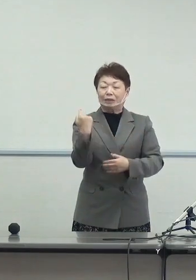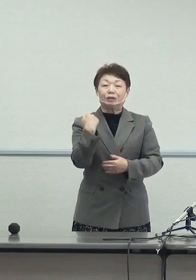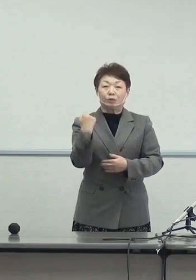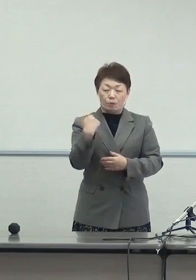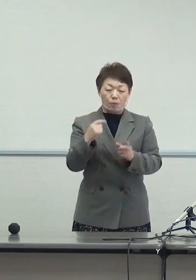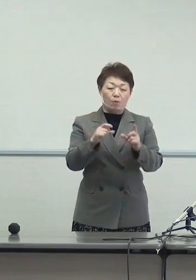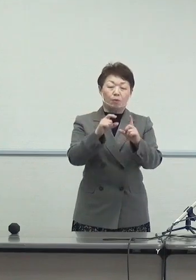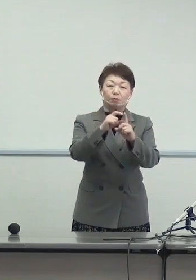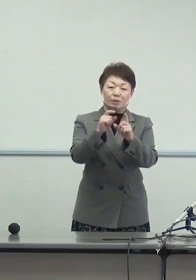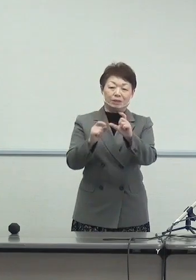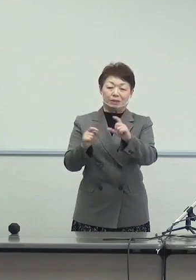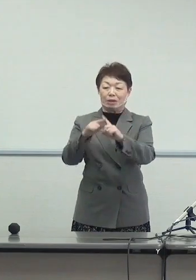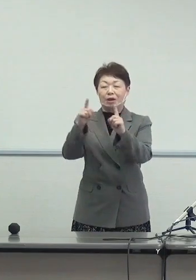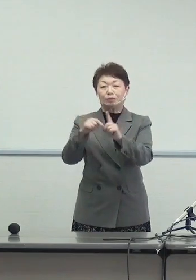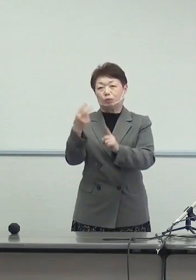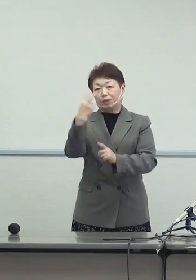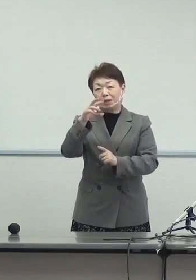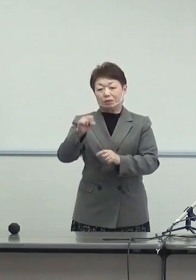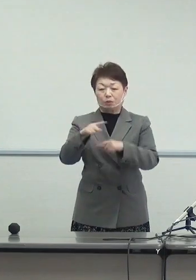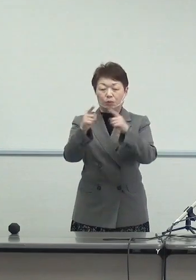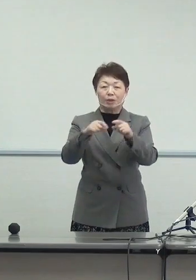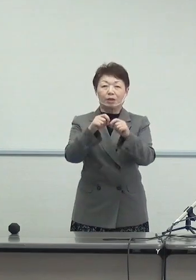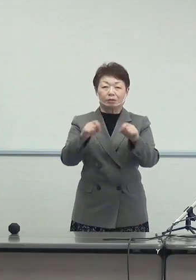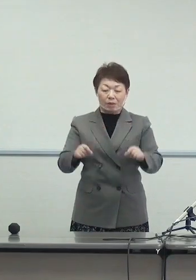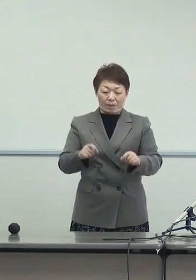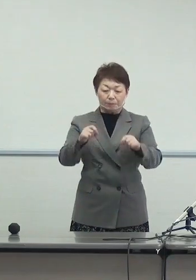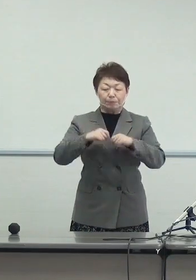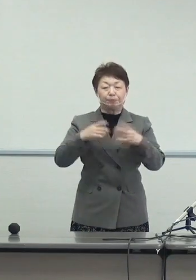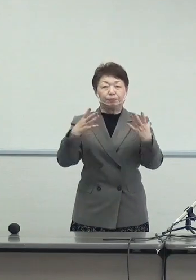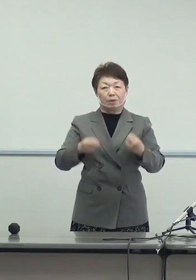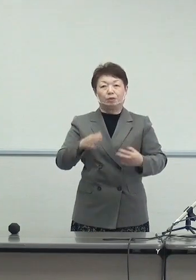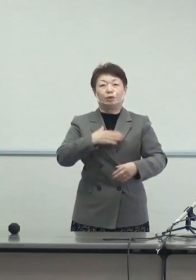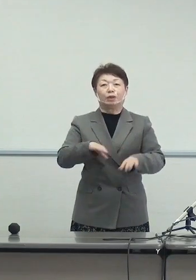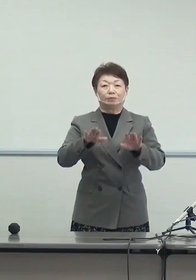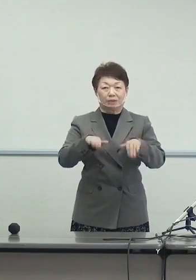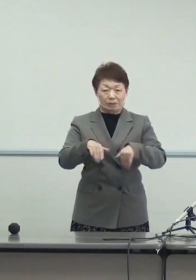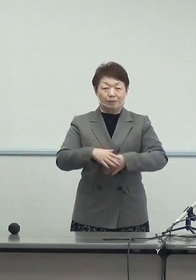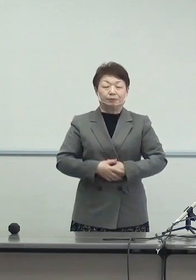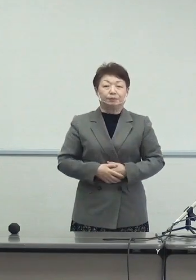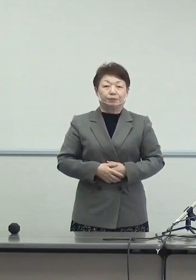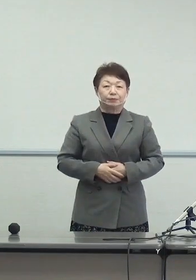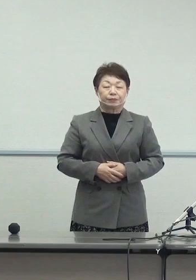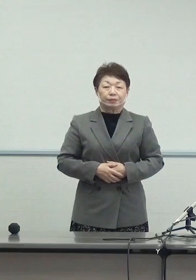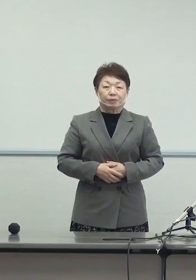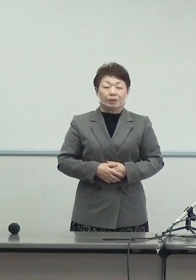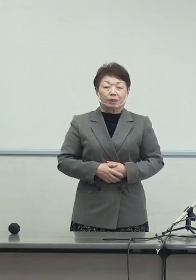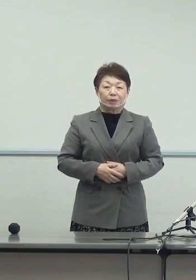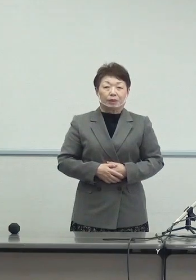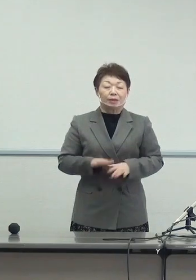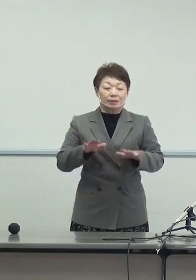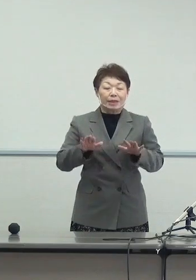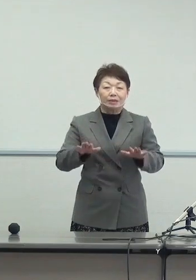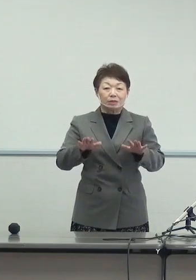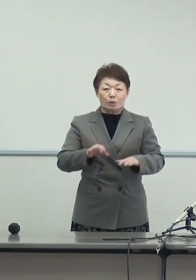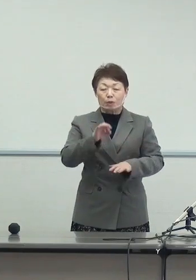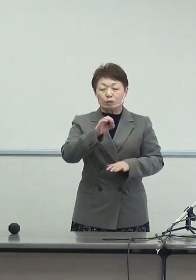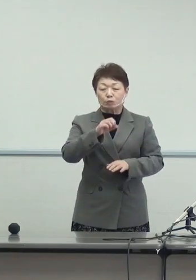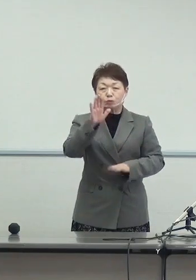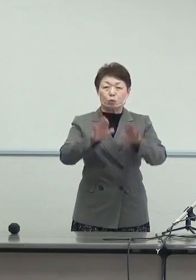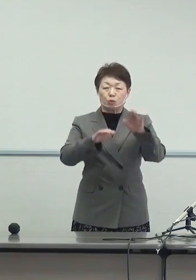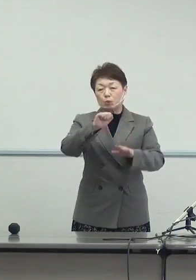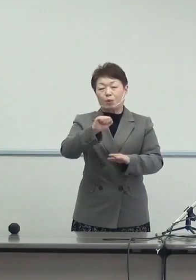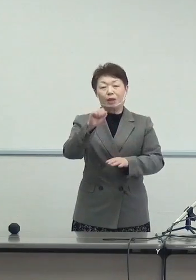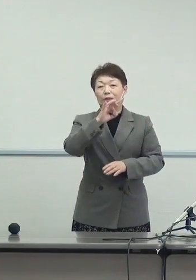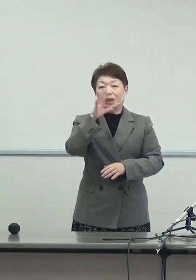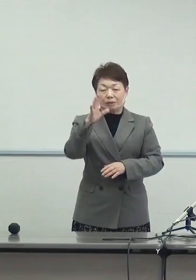再度 PCR 検査を実施いたしましたところ陽性を確認したものであります。お手元にあります通り現在は無症状療養